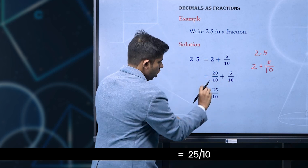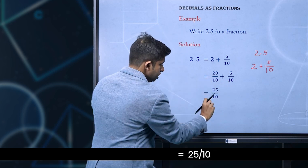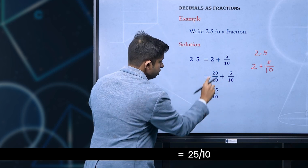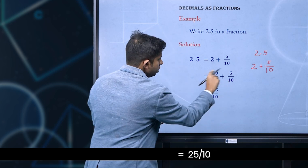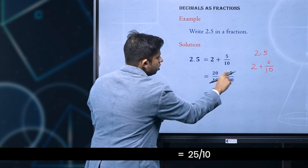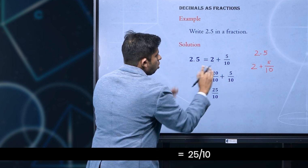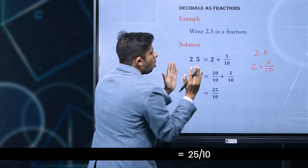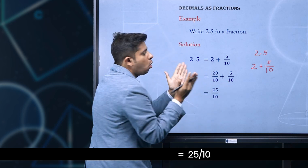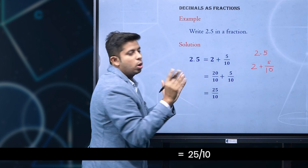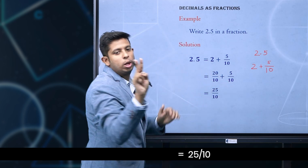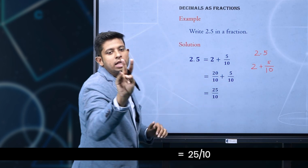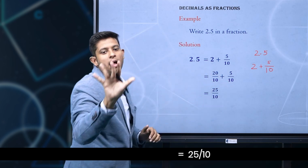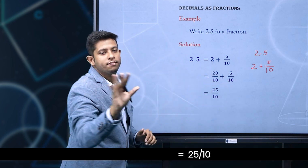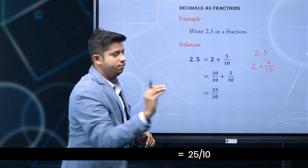बरोबर 25/10.